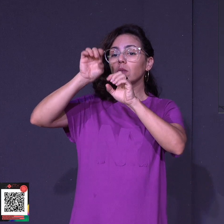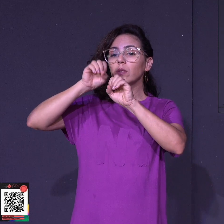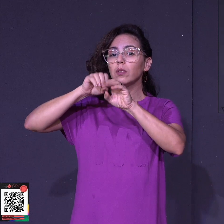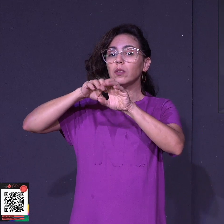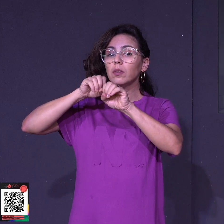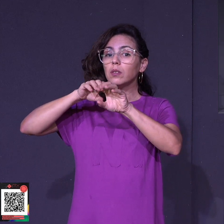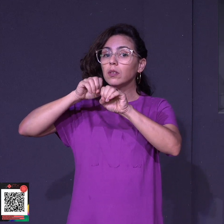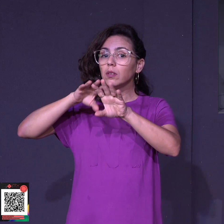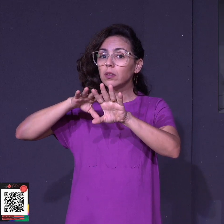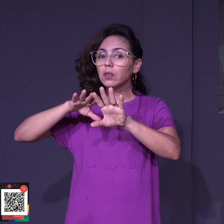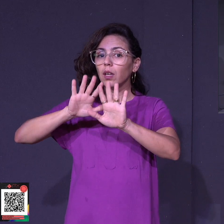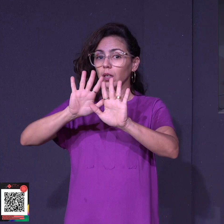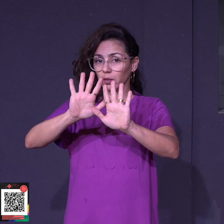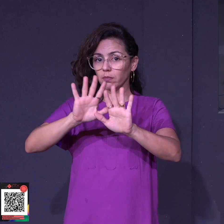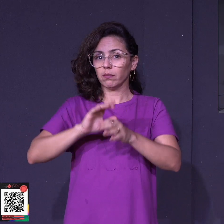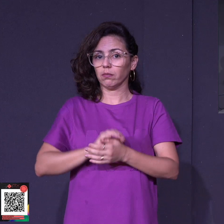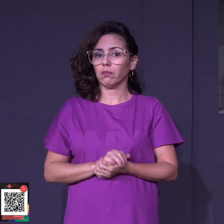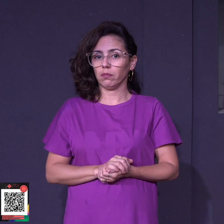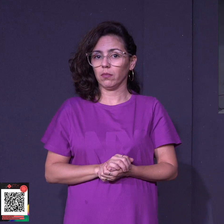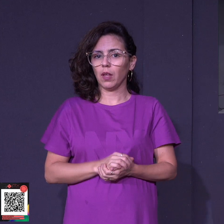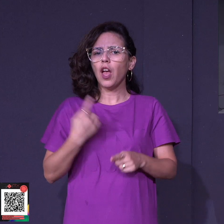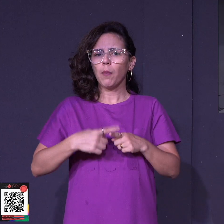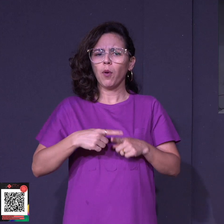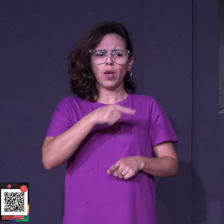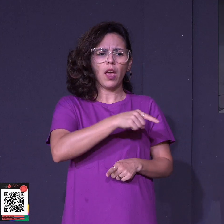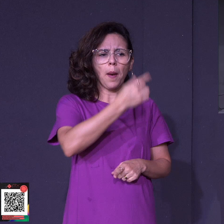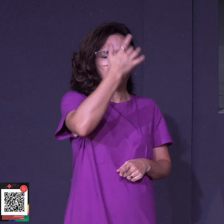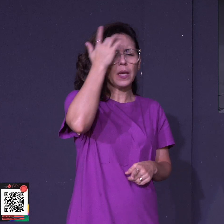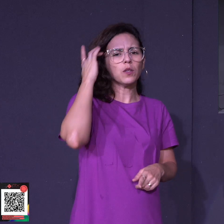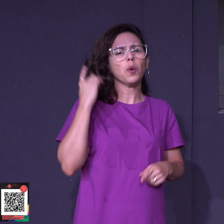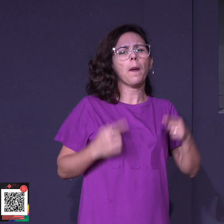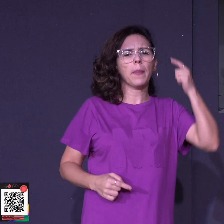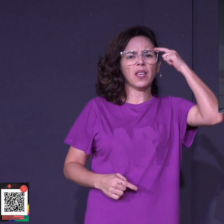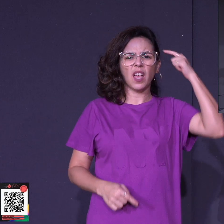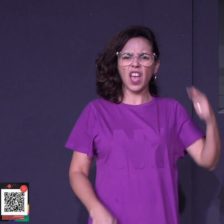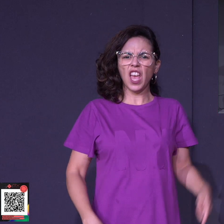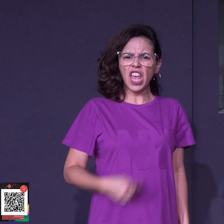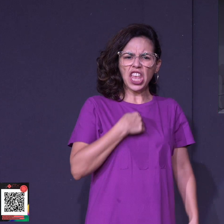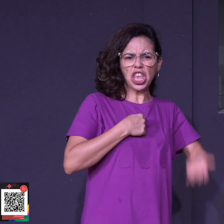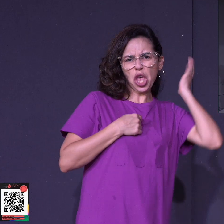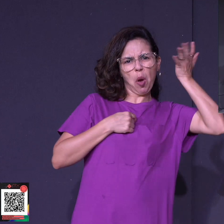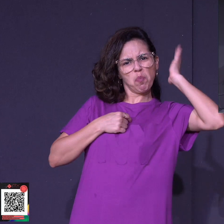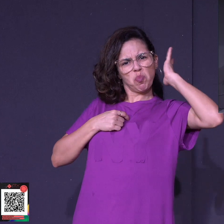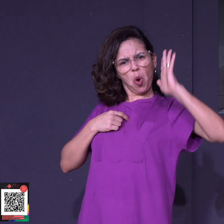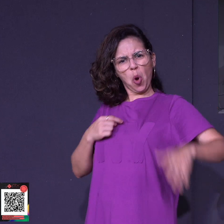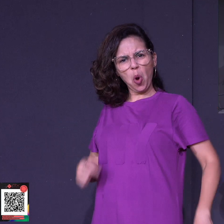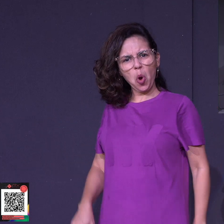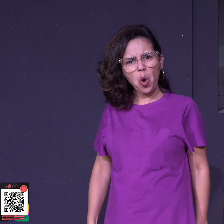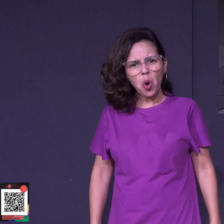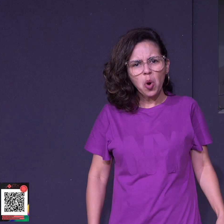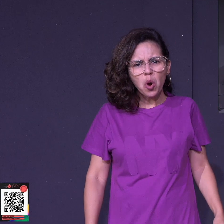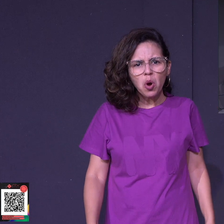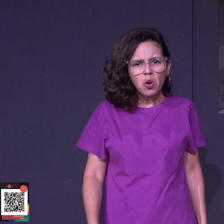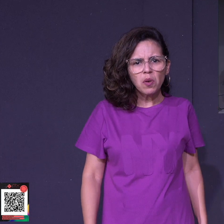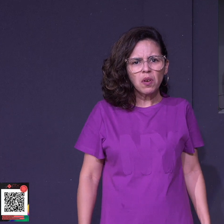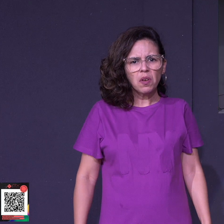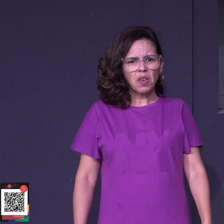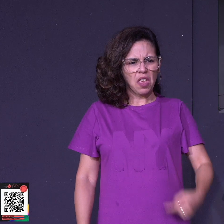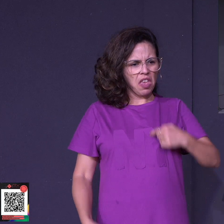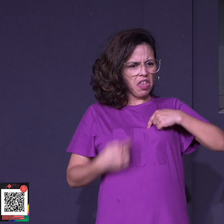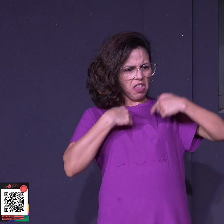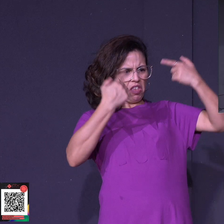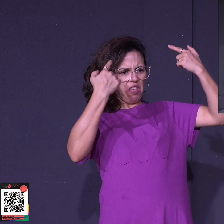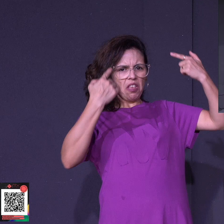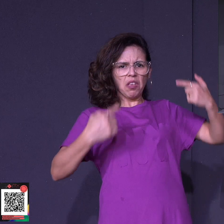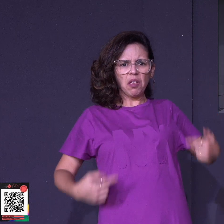otário, eu vou ser besta. Falar o português bem claro mesmo para você. Não. Porque eu